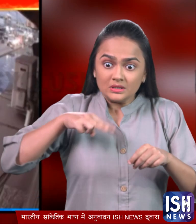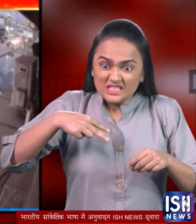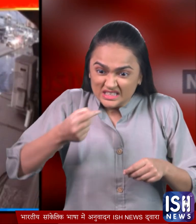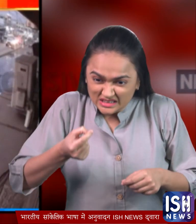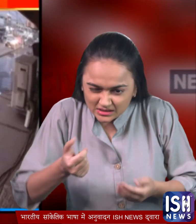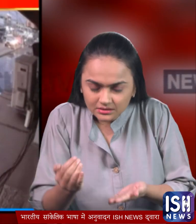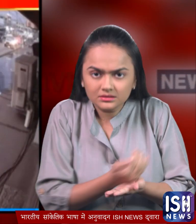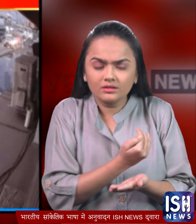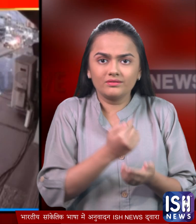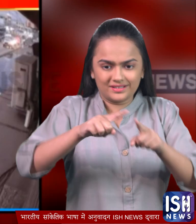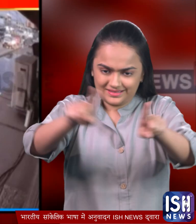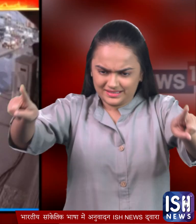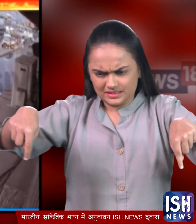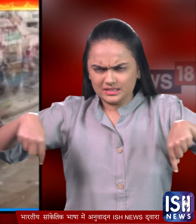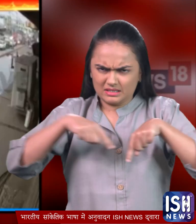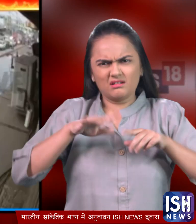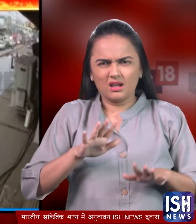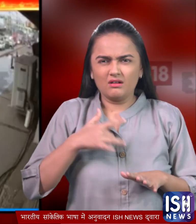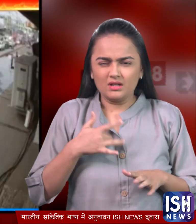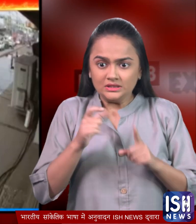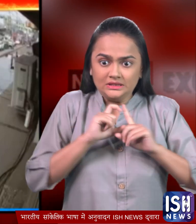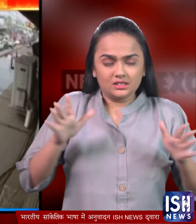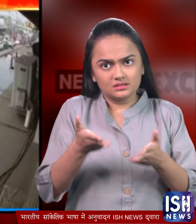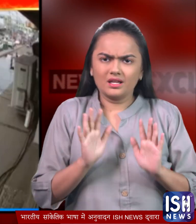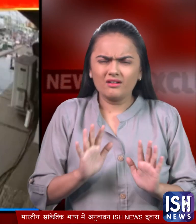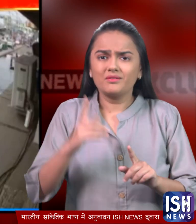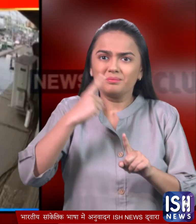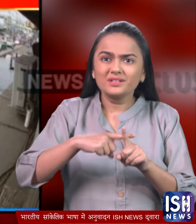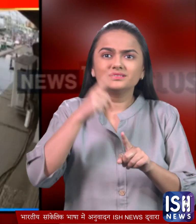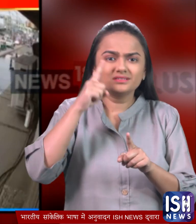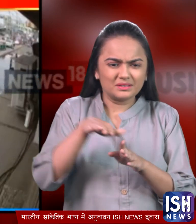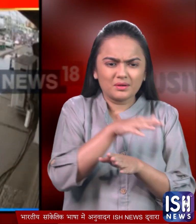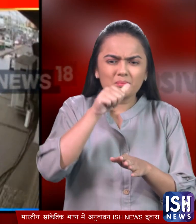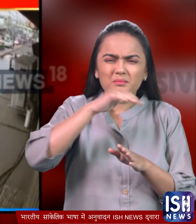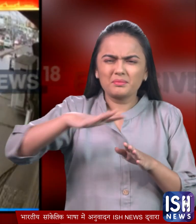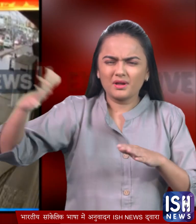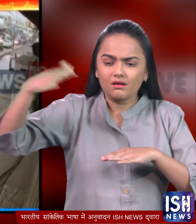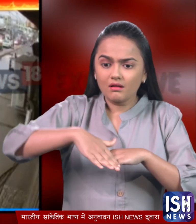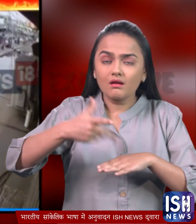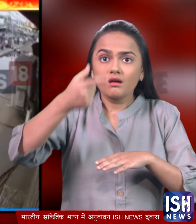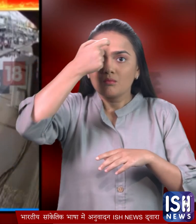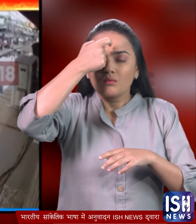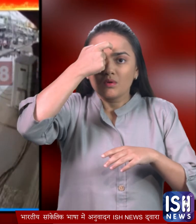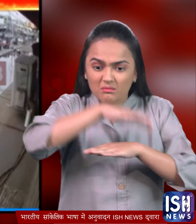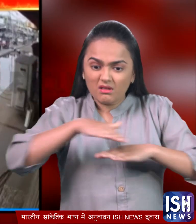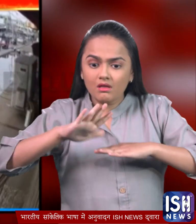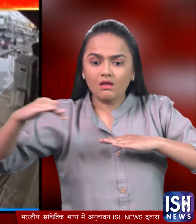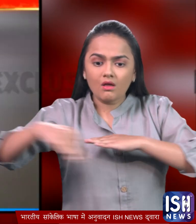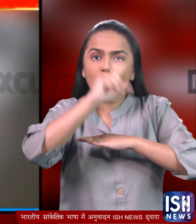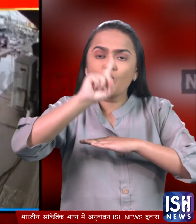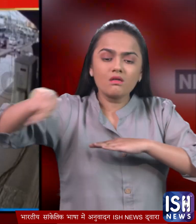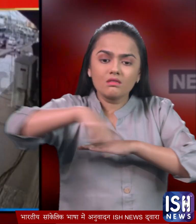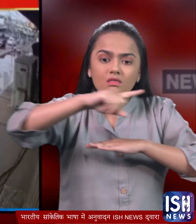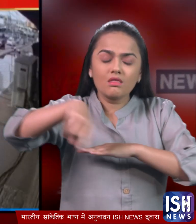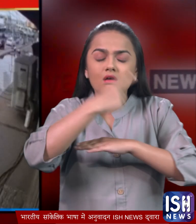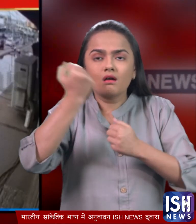बना ये गड्ढा तो लोगों के लिए जानलेवा साबित हुआ ही, साथ ही वहां भर रहे सीवर के पानी ने भी आने जाने वालों की परेशानी दुगनी कर दी। हालांकि वहां पर बैरिकेडिंग की